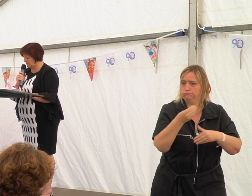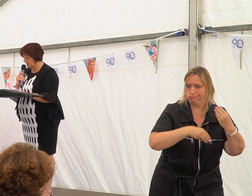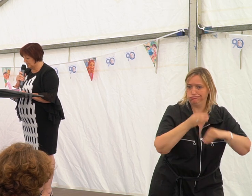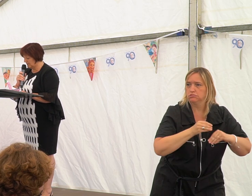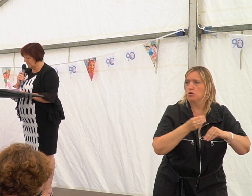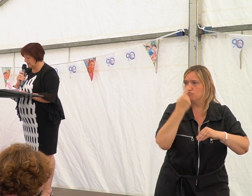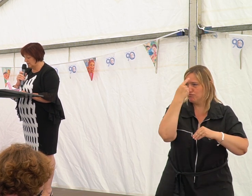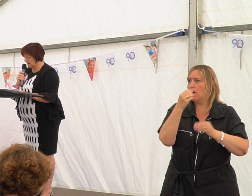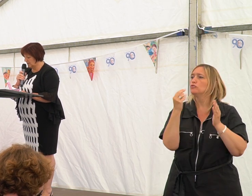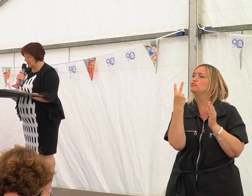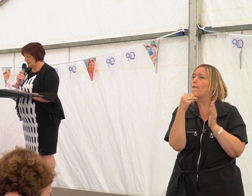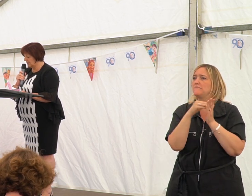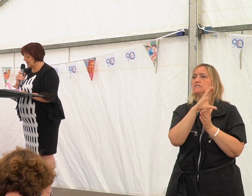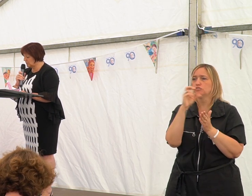espérons.